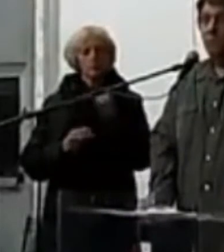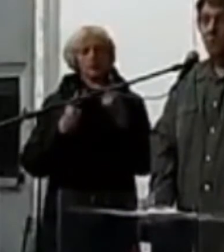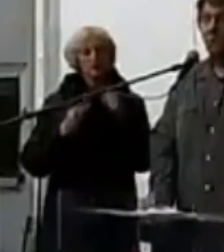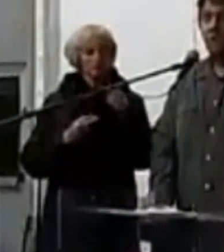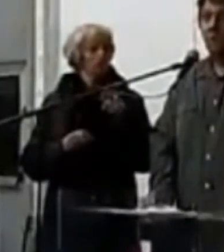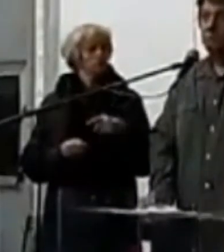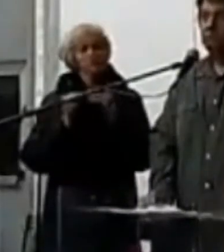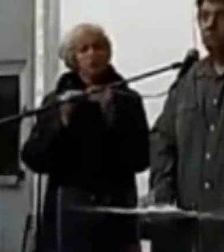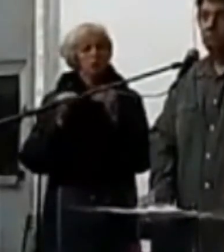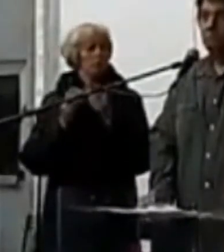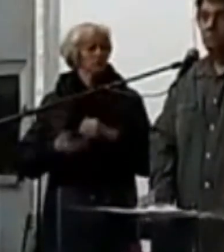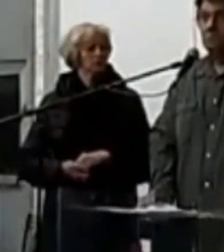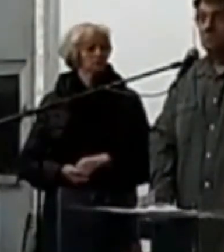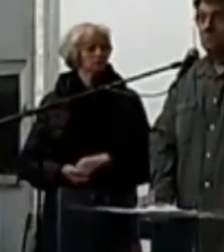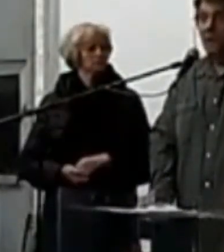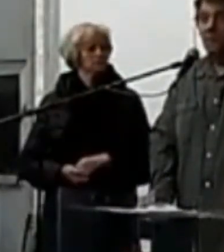U biologiji,